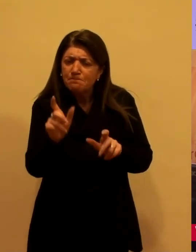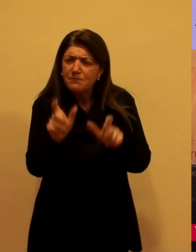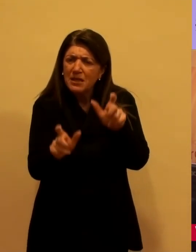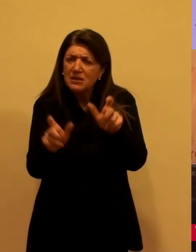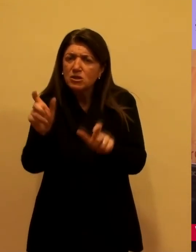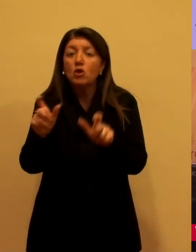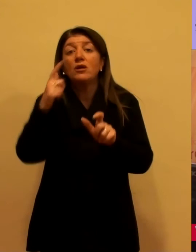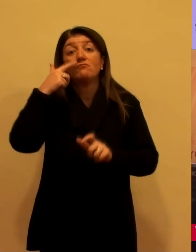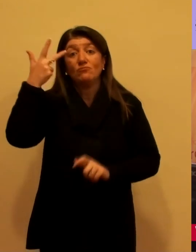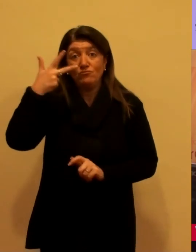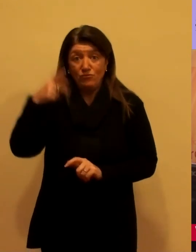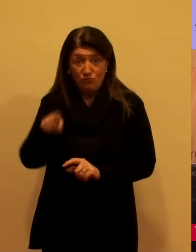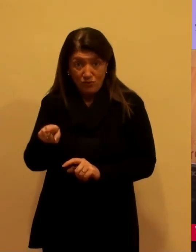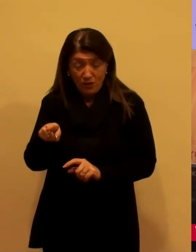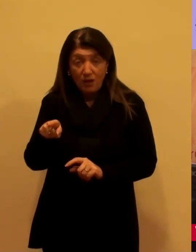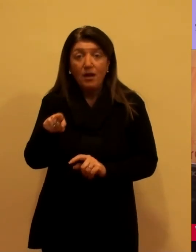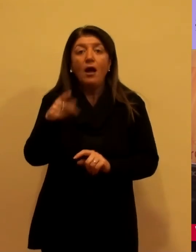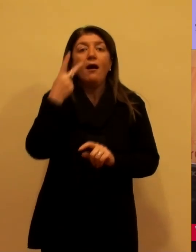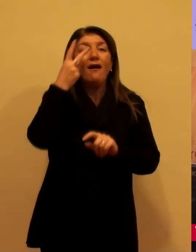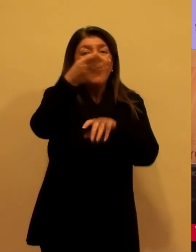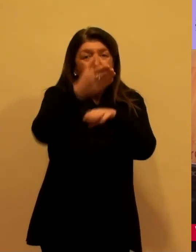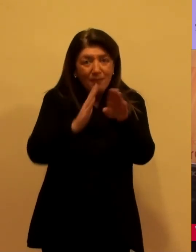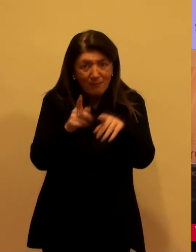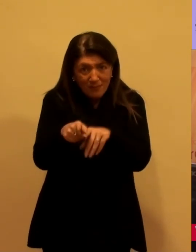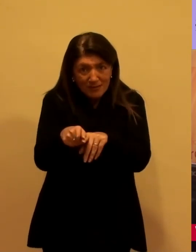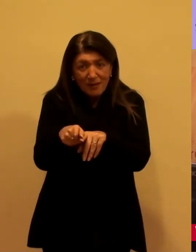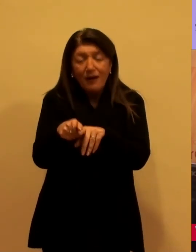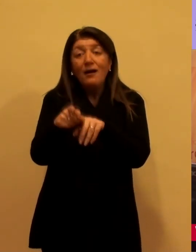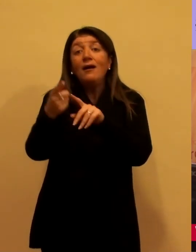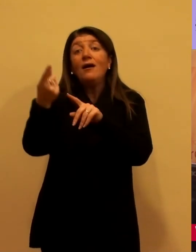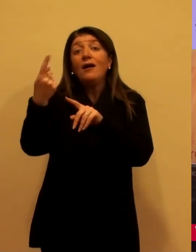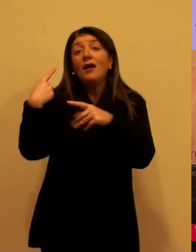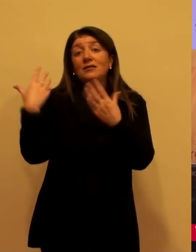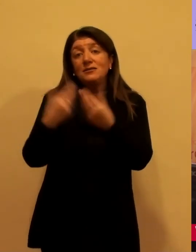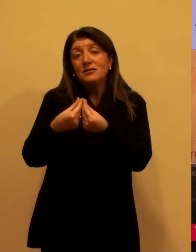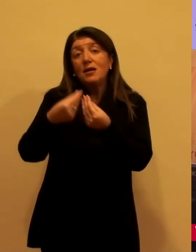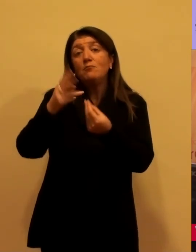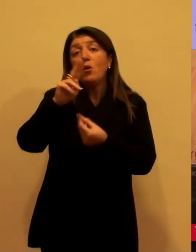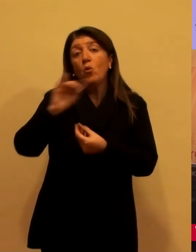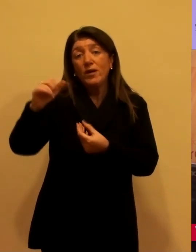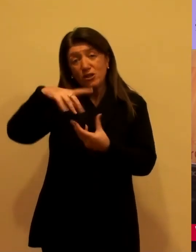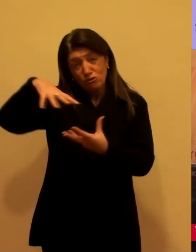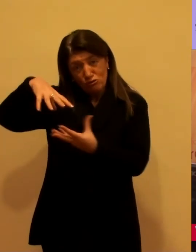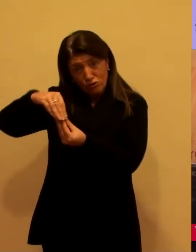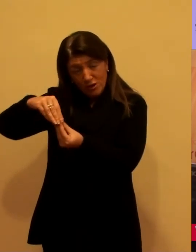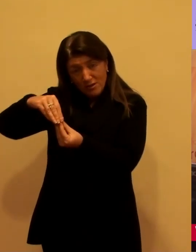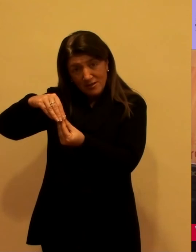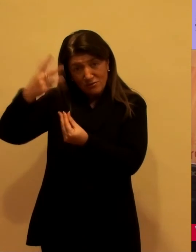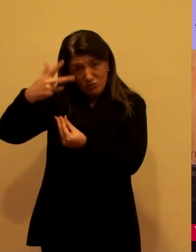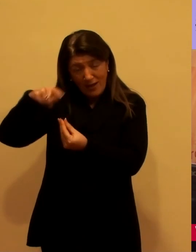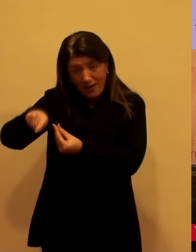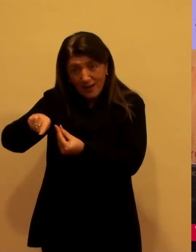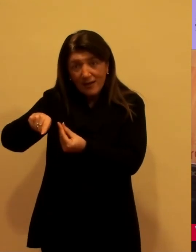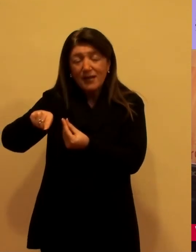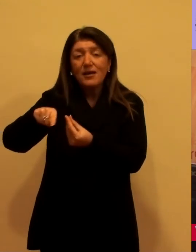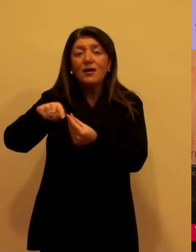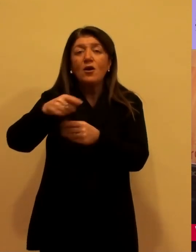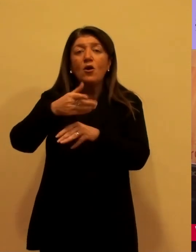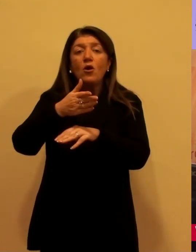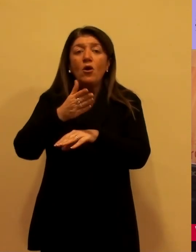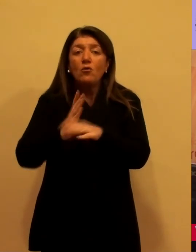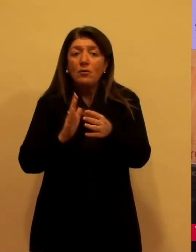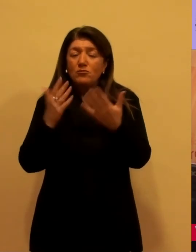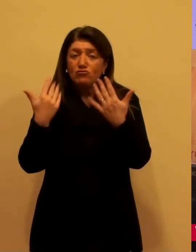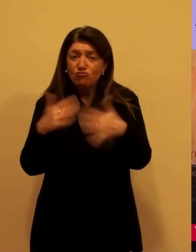con i non vedenti e i ipovedenti, e in collaborazione con l'Unione Italiana Ciechi, con la Tactile Vision, che